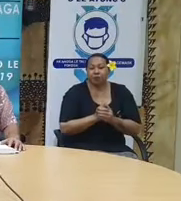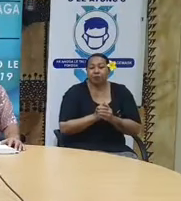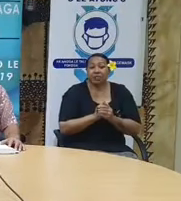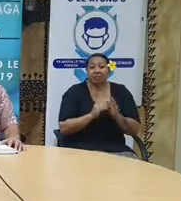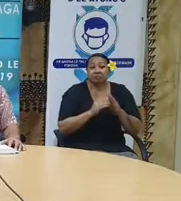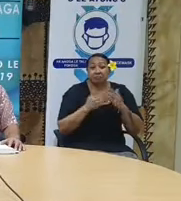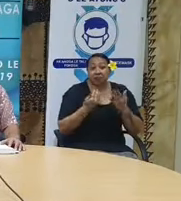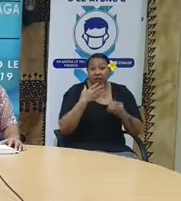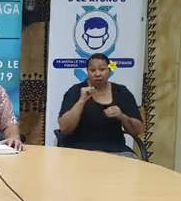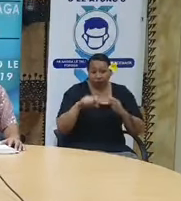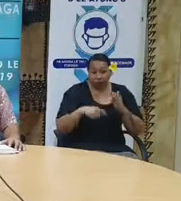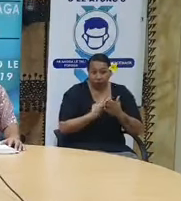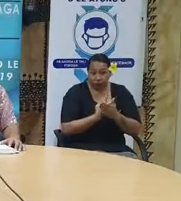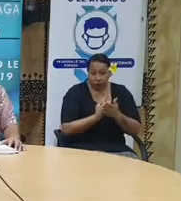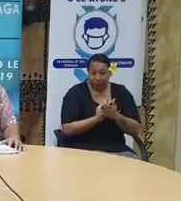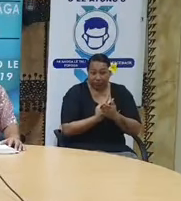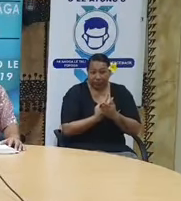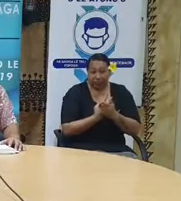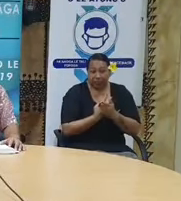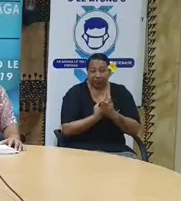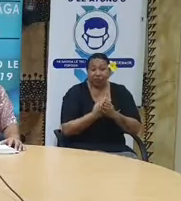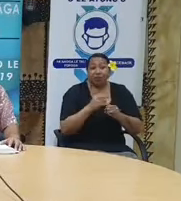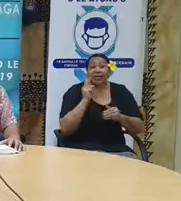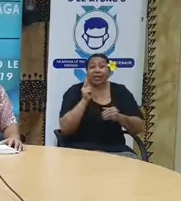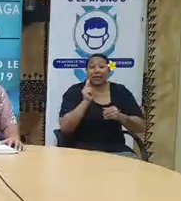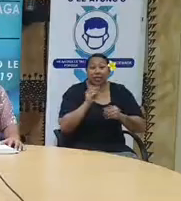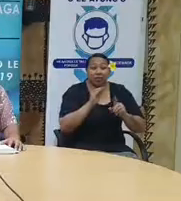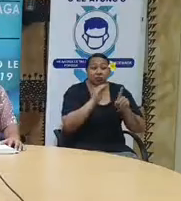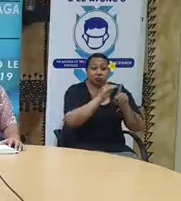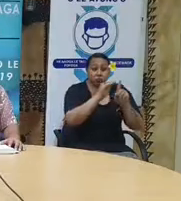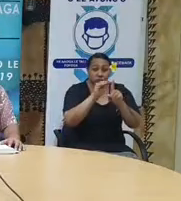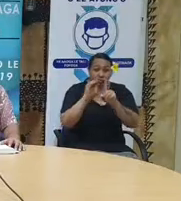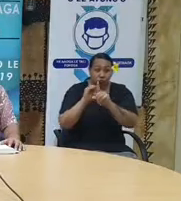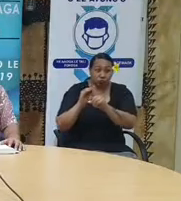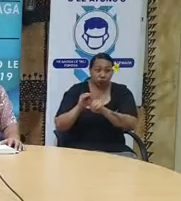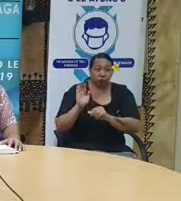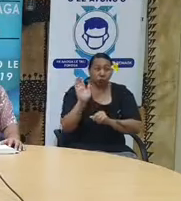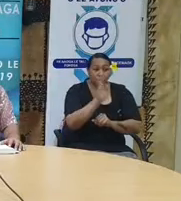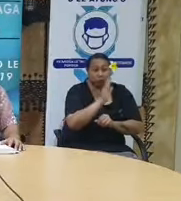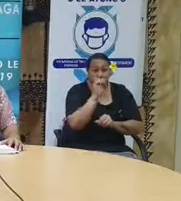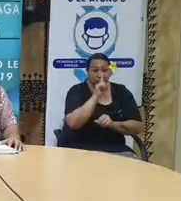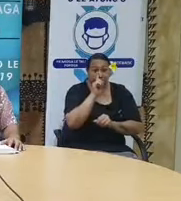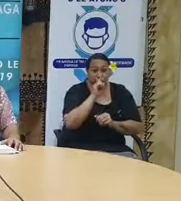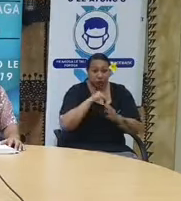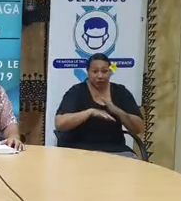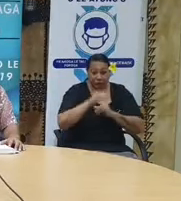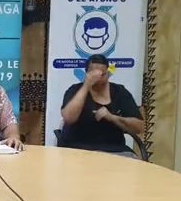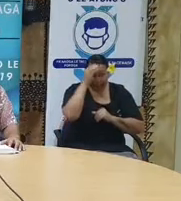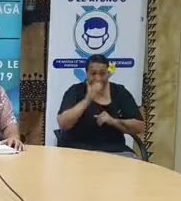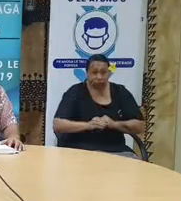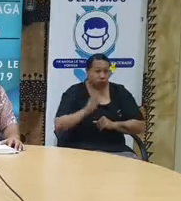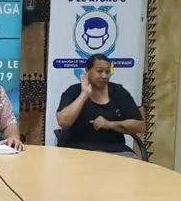ama noa e toi lomo o pui ali e fokile tunu e whaafunga mai. E le tūlanga o lo iai